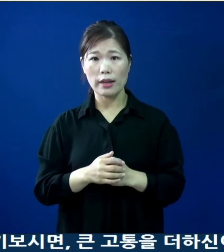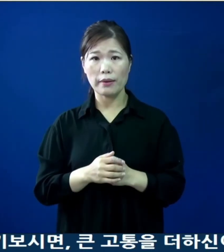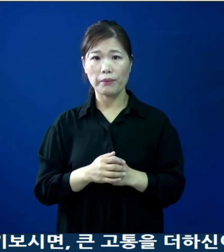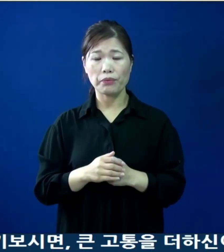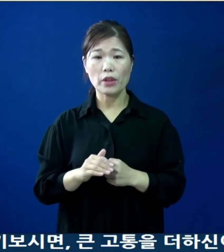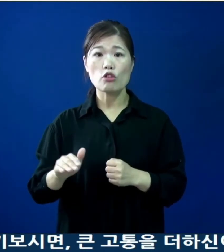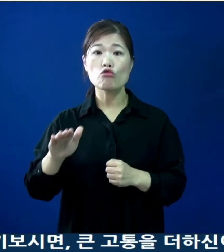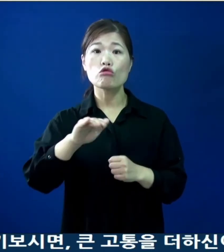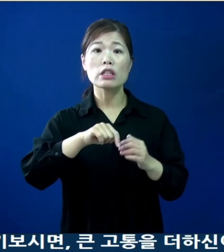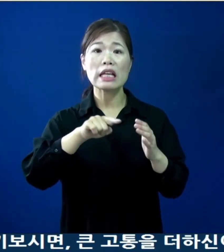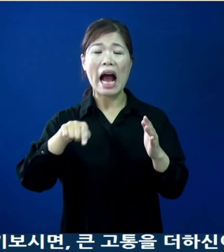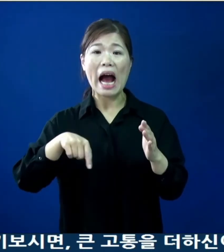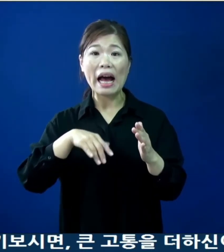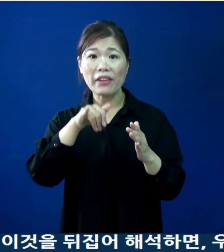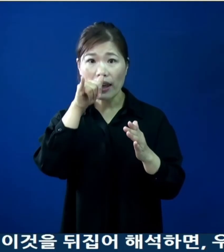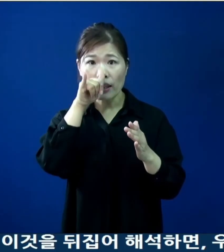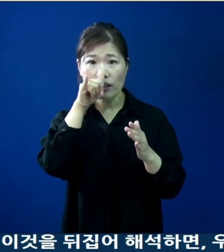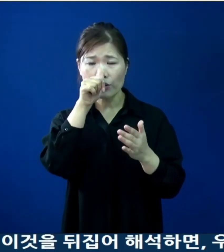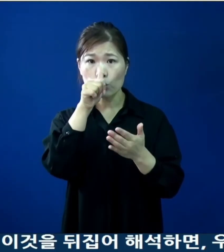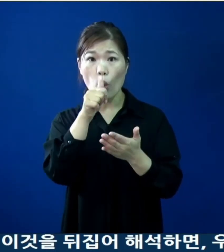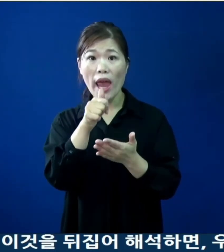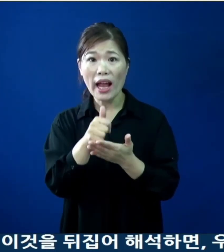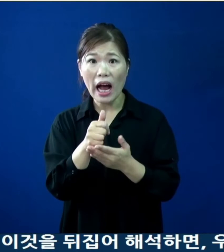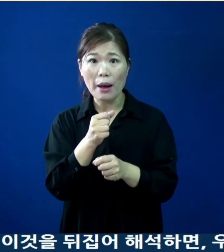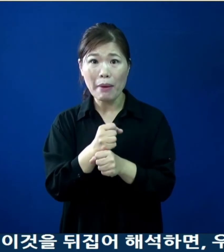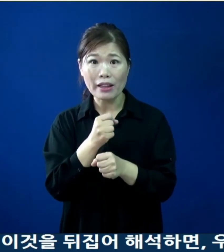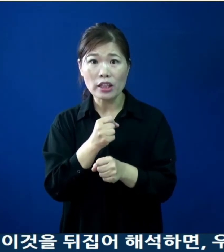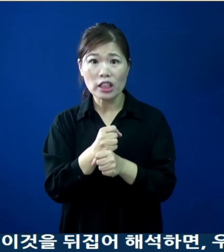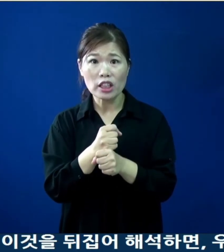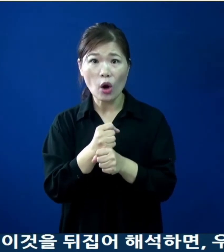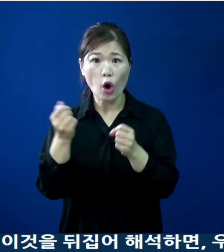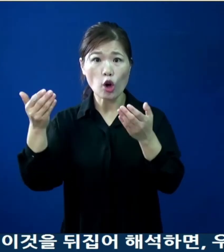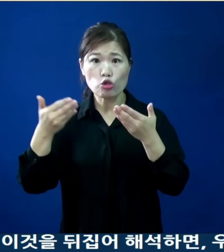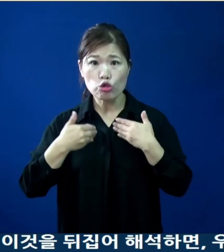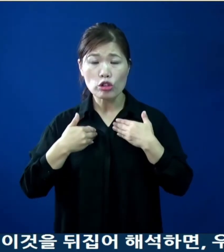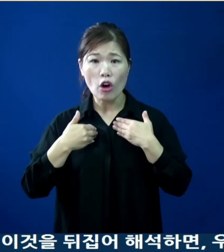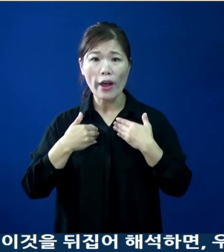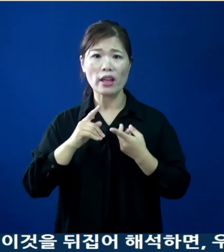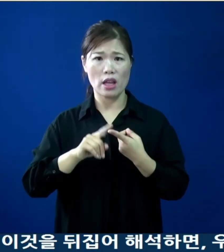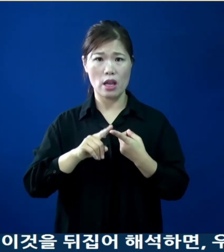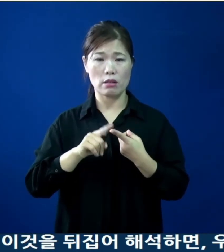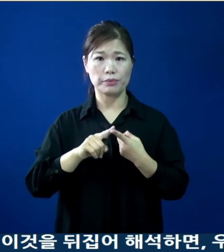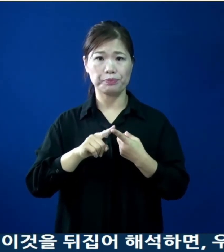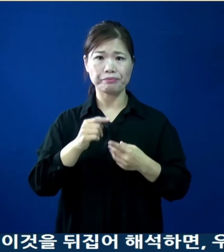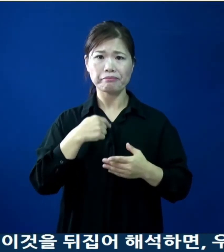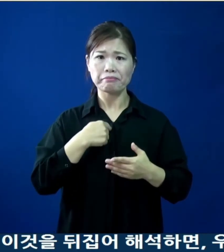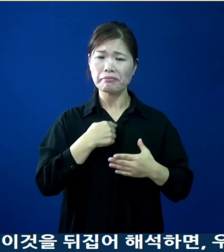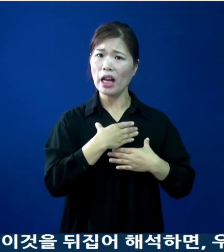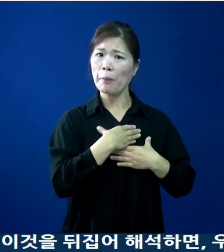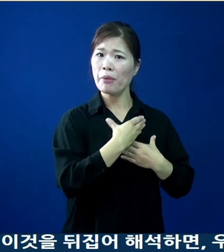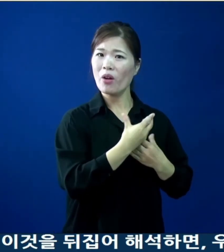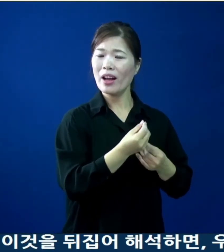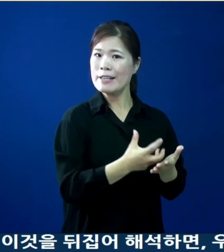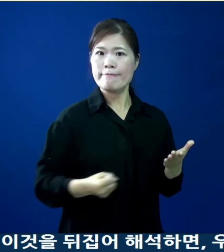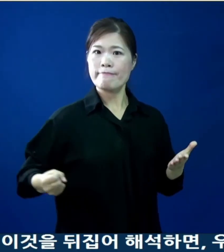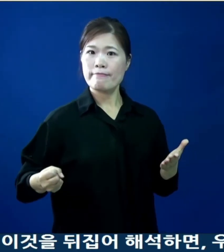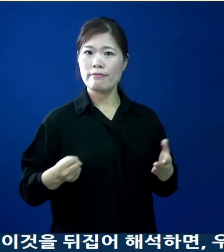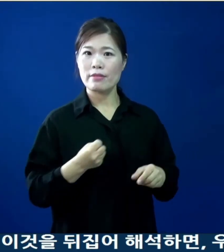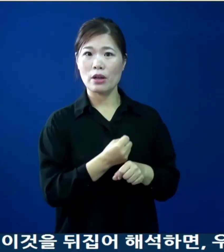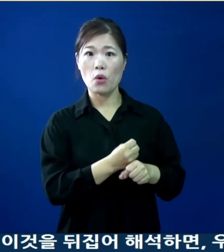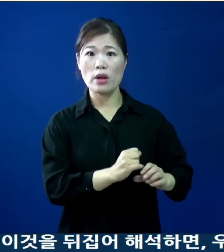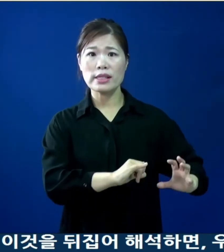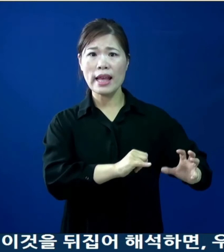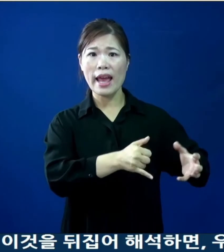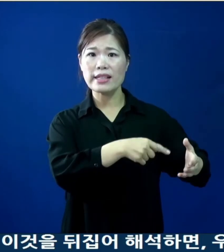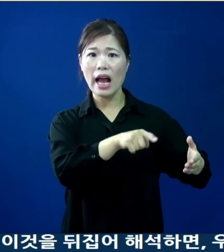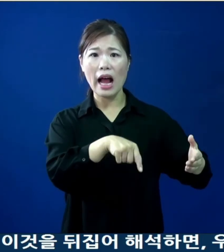우리 안에 있는 죄가 만들어준 요소는 평강을 우리 속에서 빼앗아가고 세상 안에 평강이